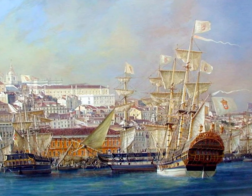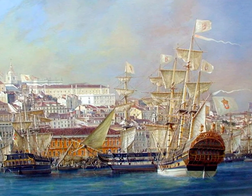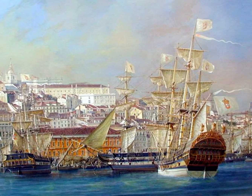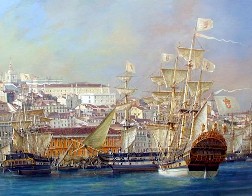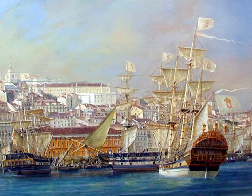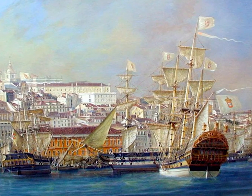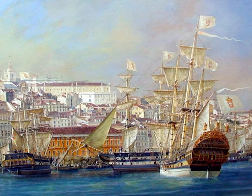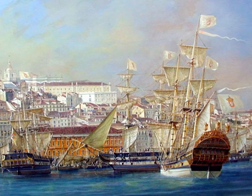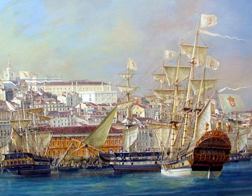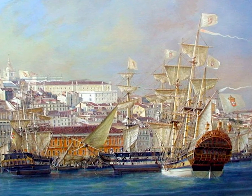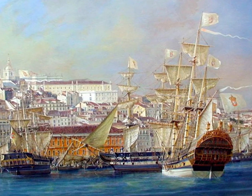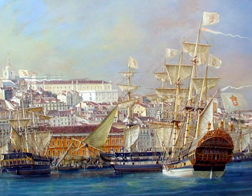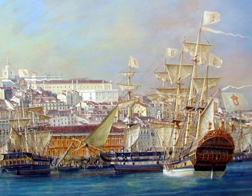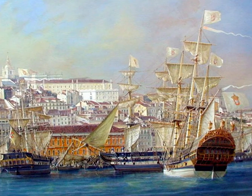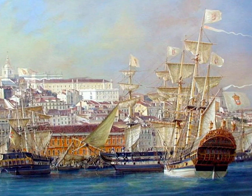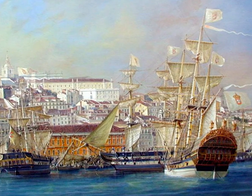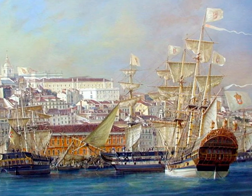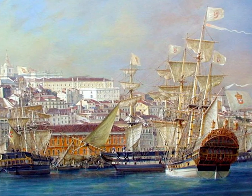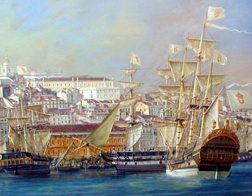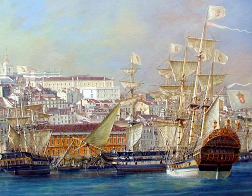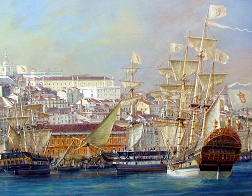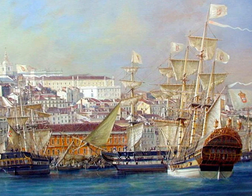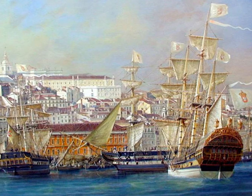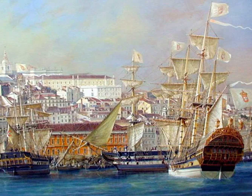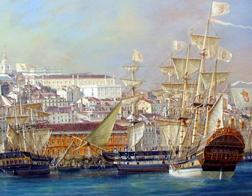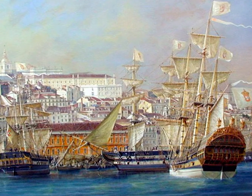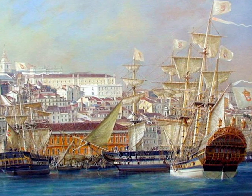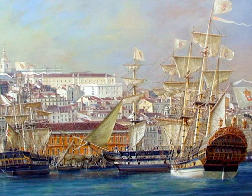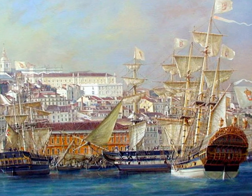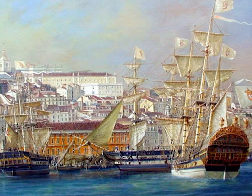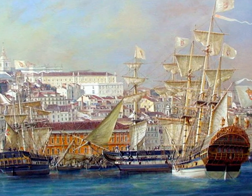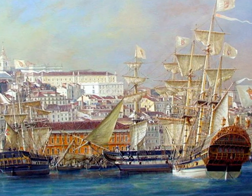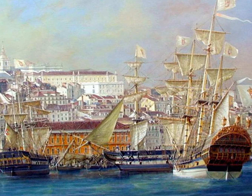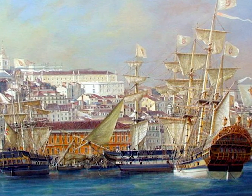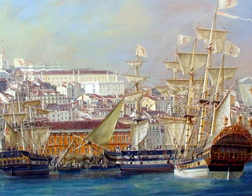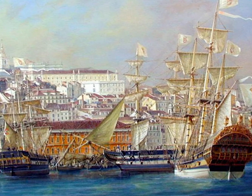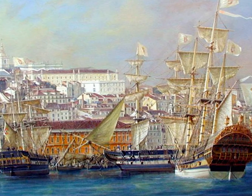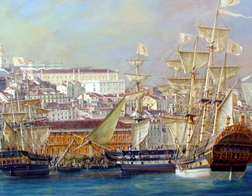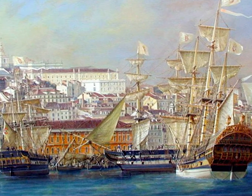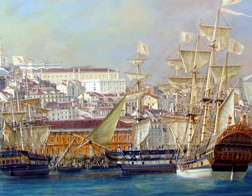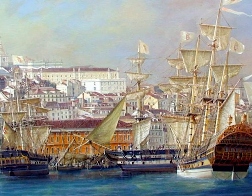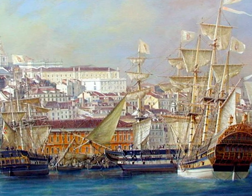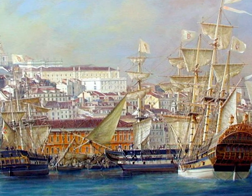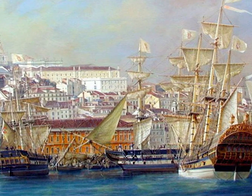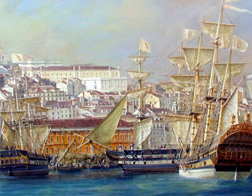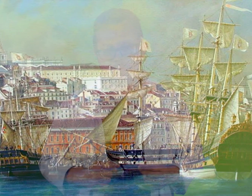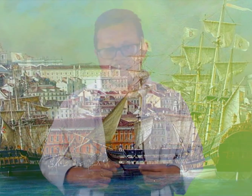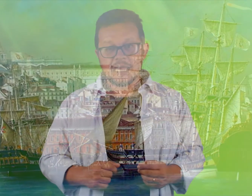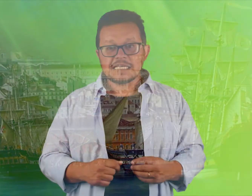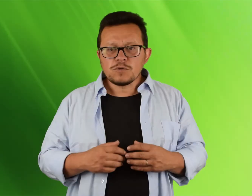portos. Significa que os brasileiros poderiam comprar e vender seus produtos para qualquer país. Esse é um